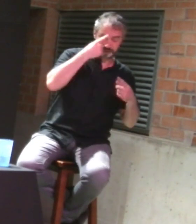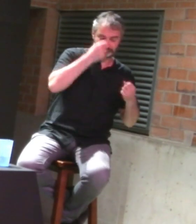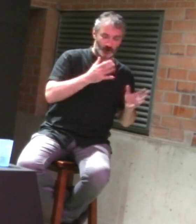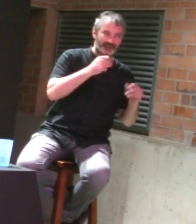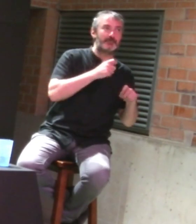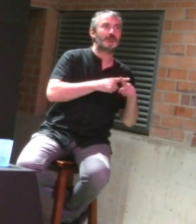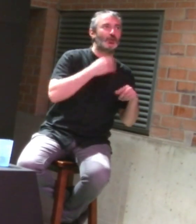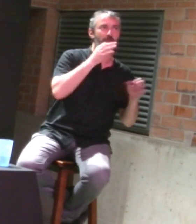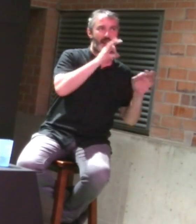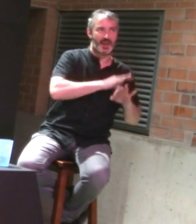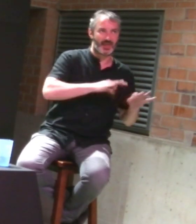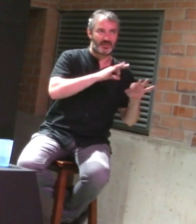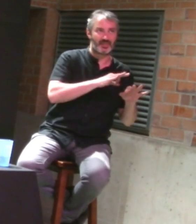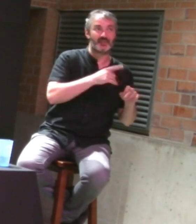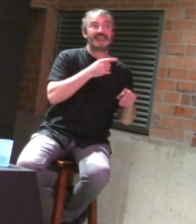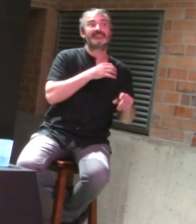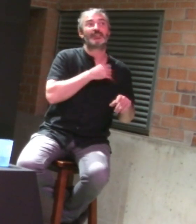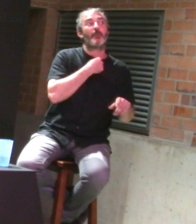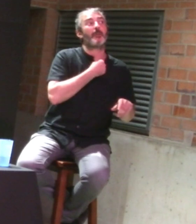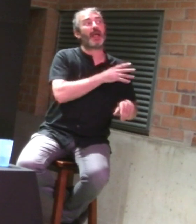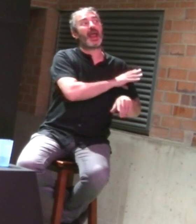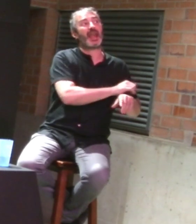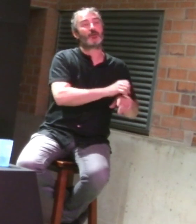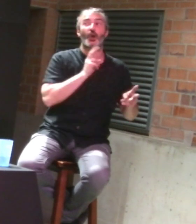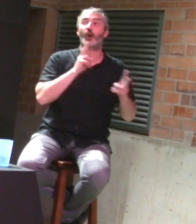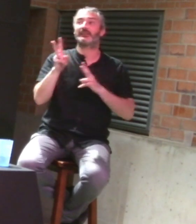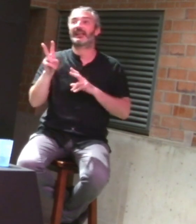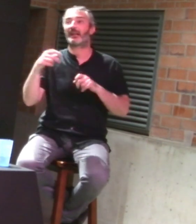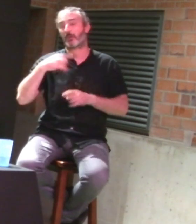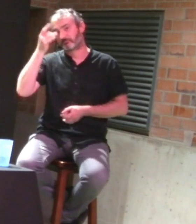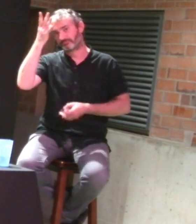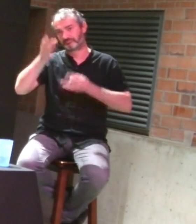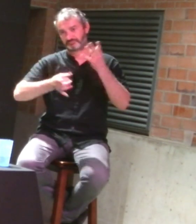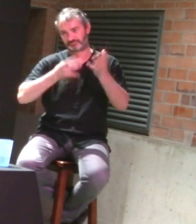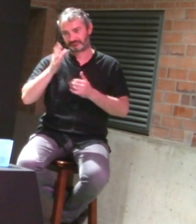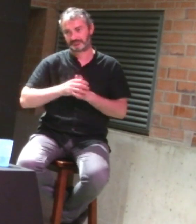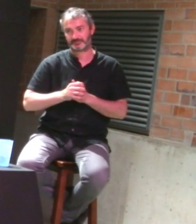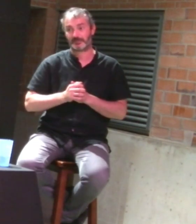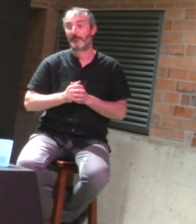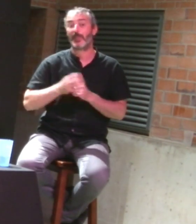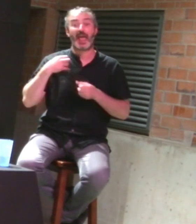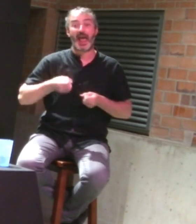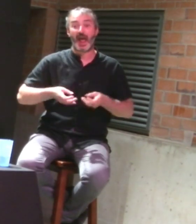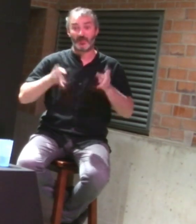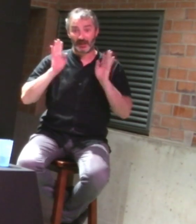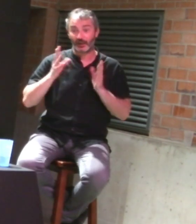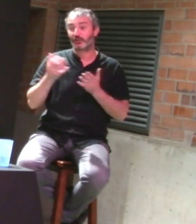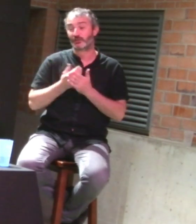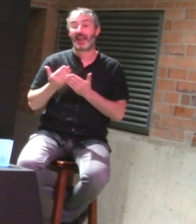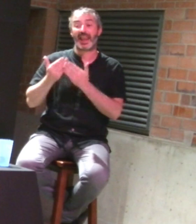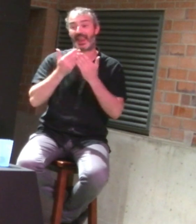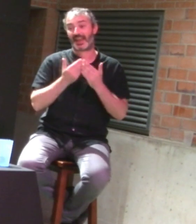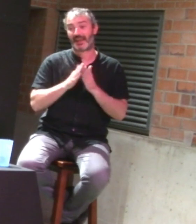de sexualitat. Llavors és un tio de Reus que està contestant el que li sembla veritablement i és al·lucinant, però tot i així tothom llegia